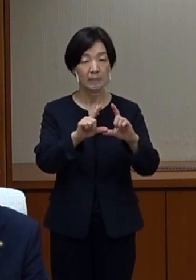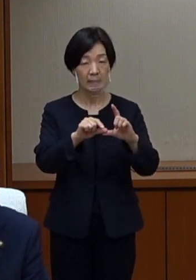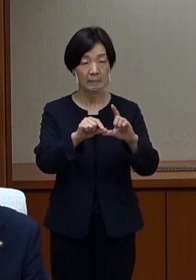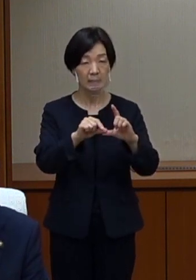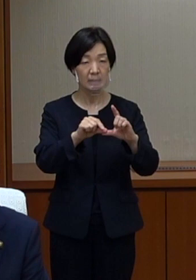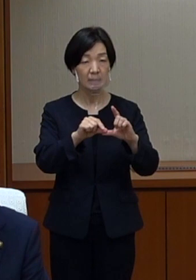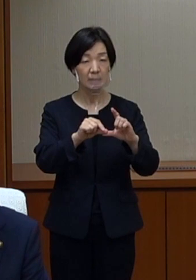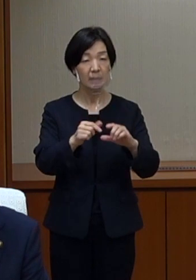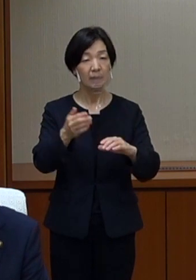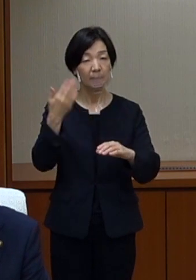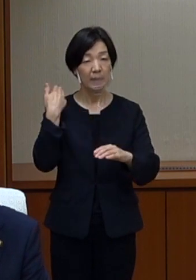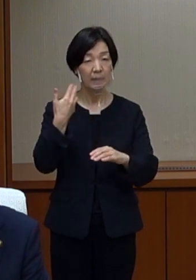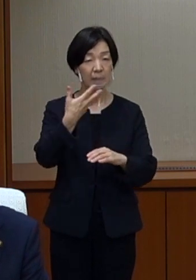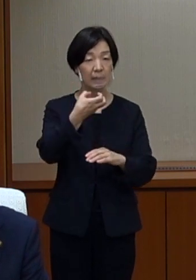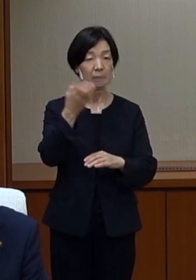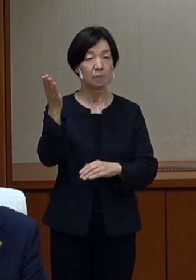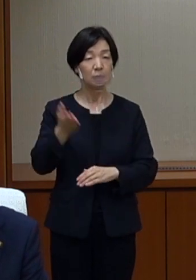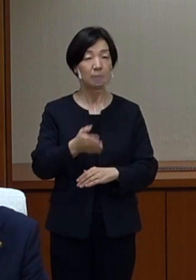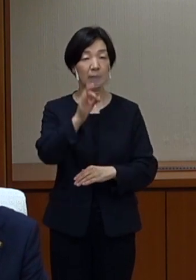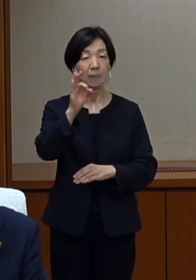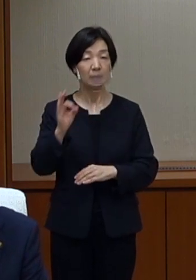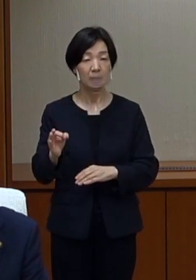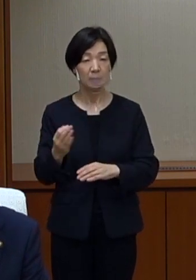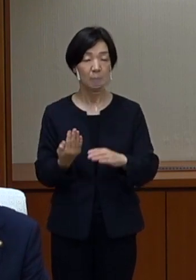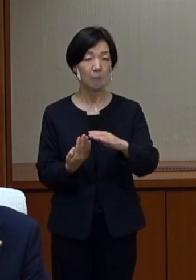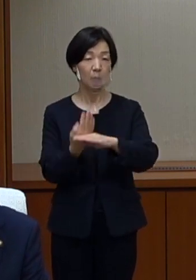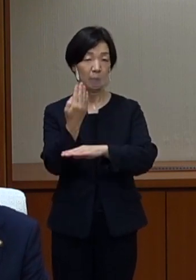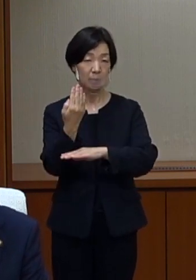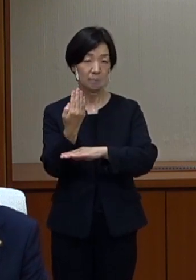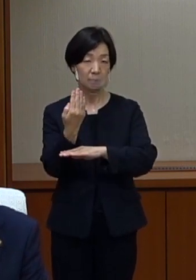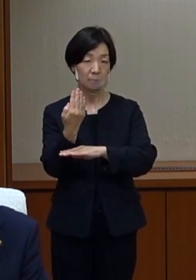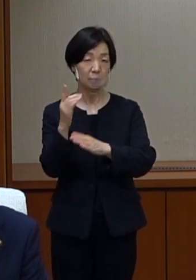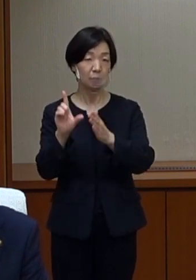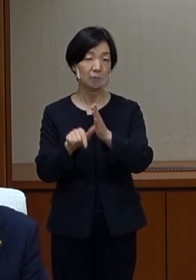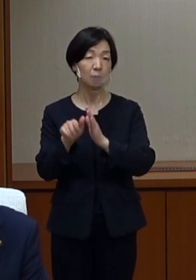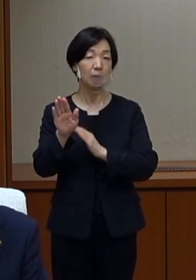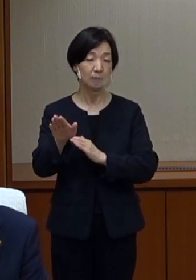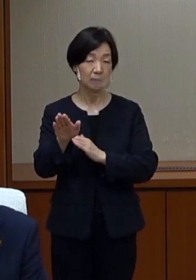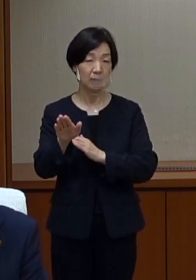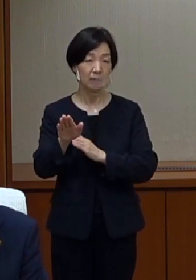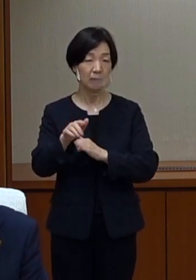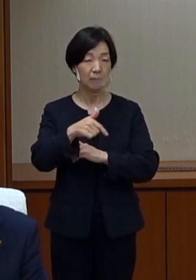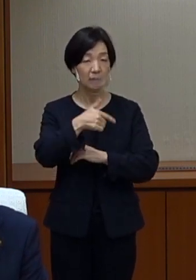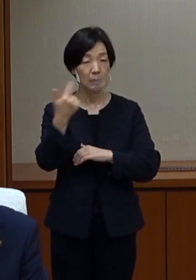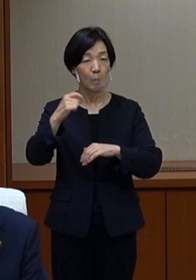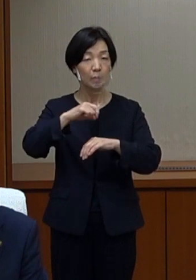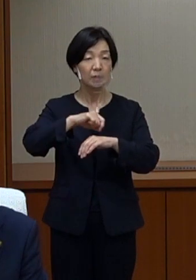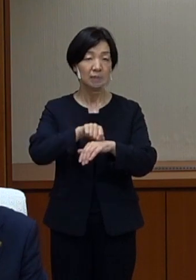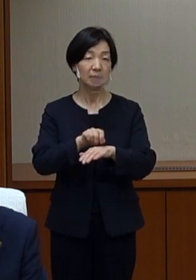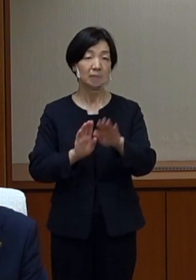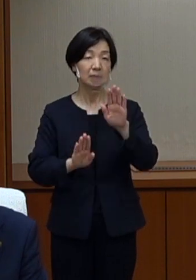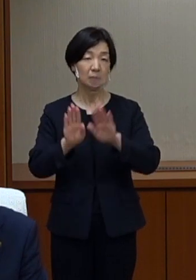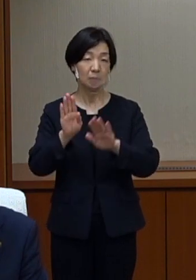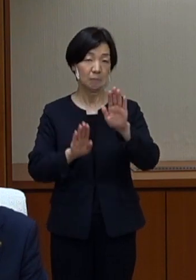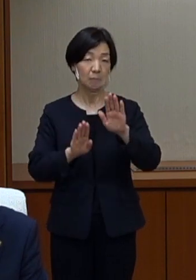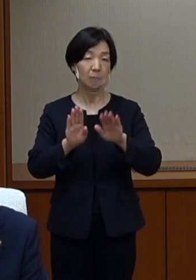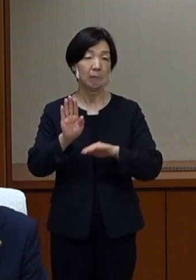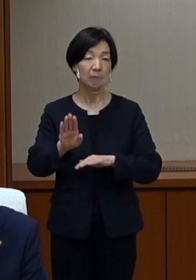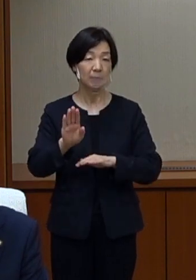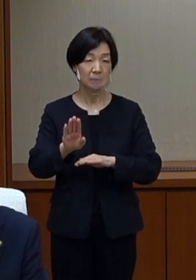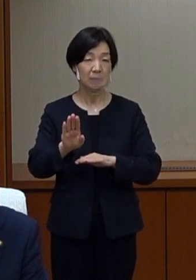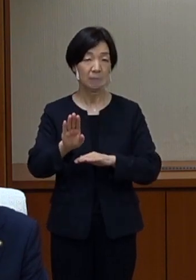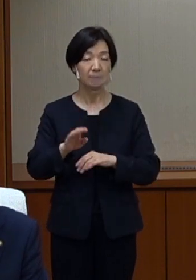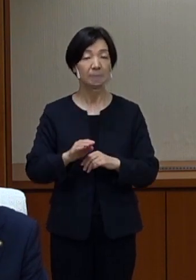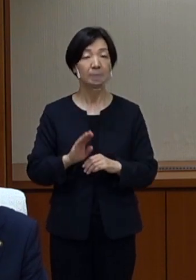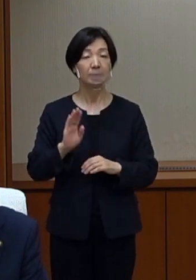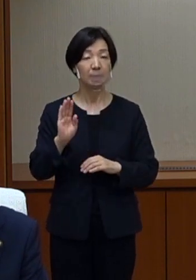は 80% を超えるなど、非常に厳しい状況となっておりましたが、